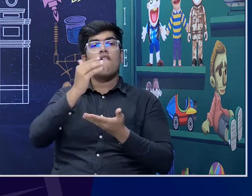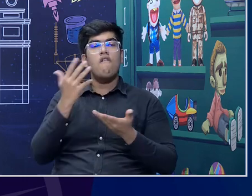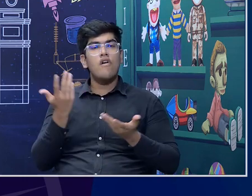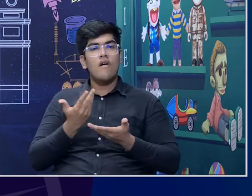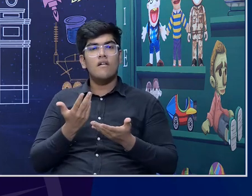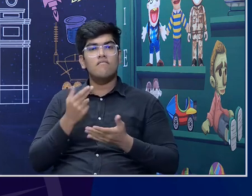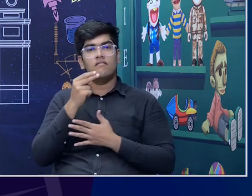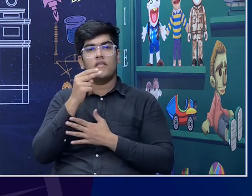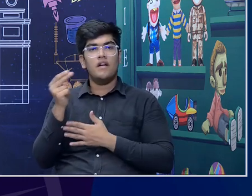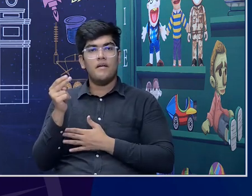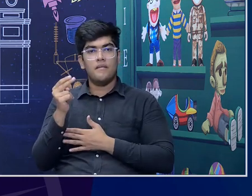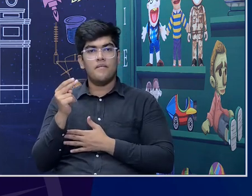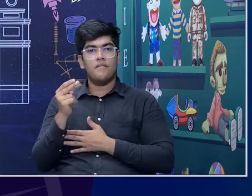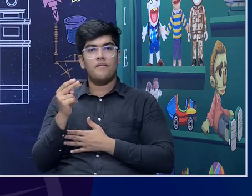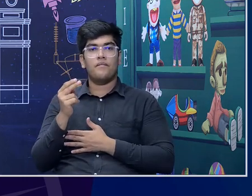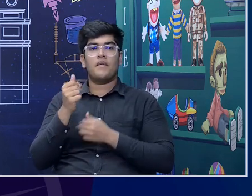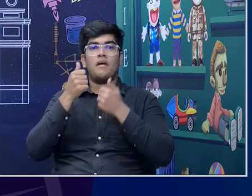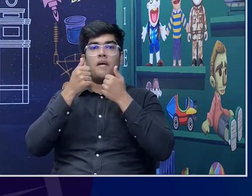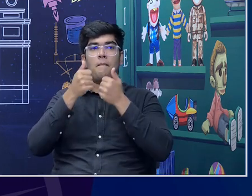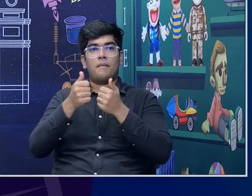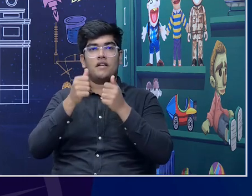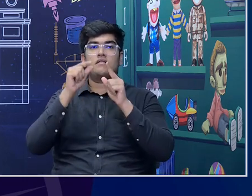सरकार ने, उनको बेस्ट